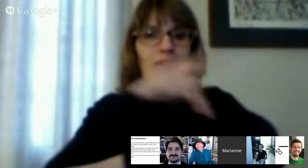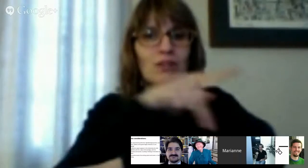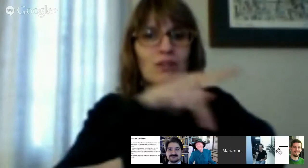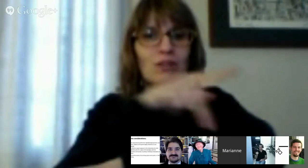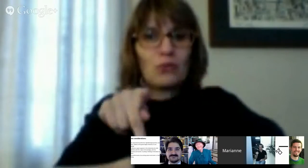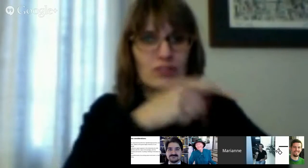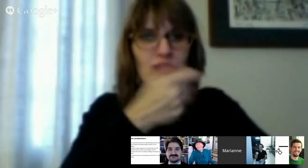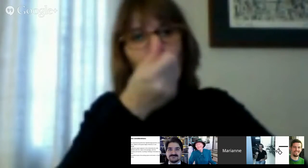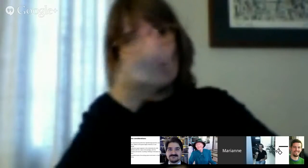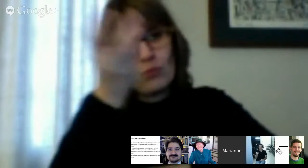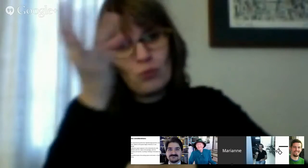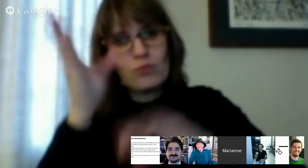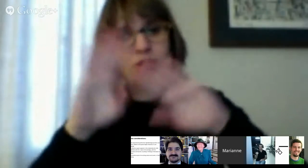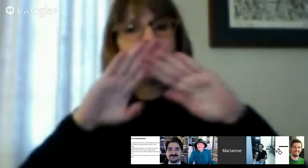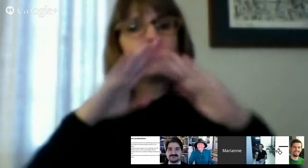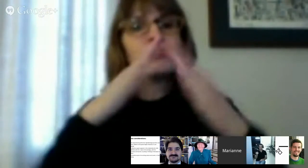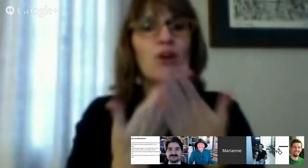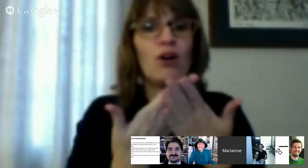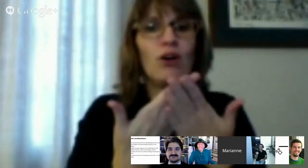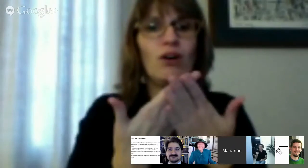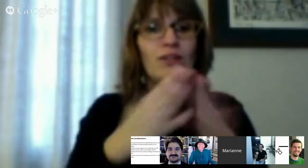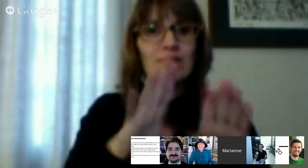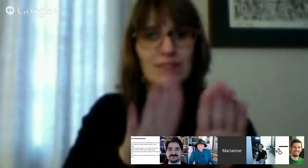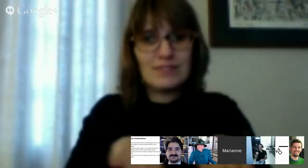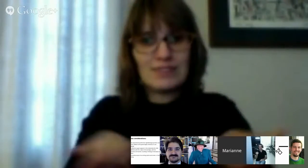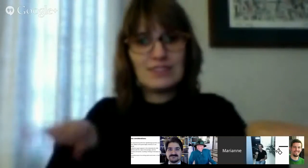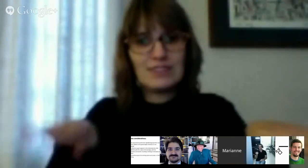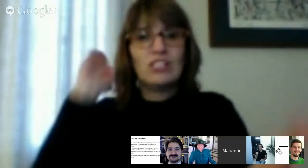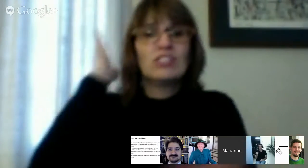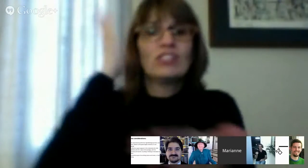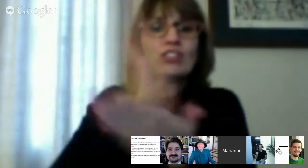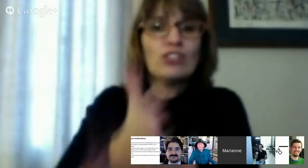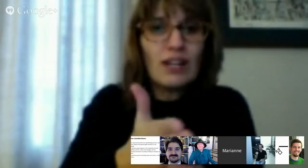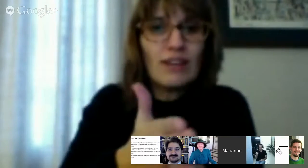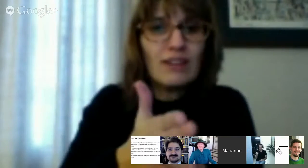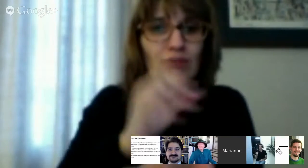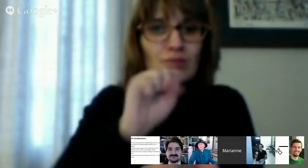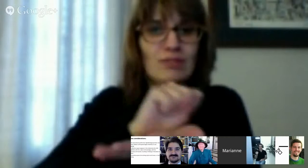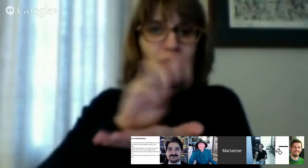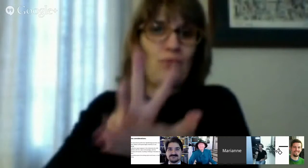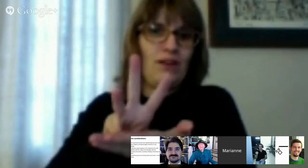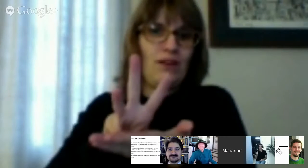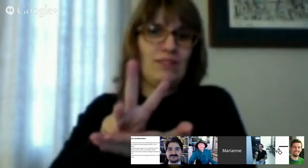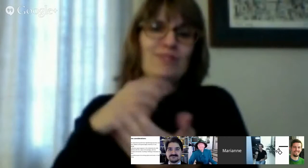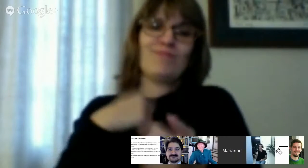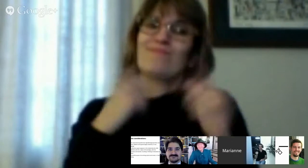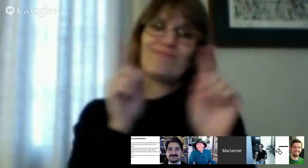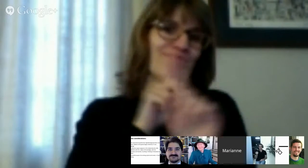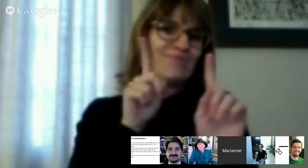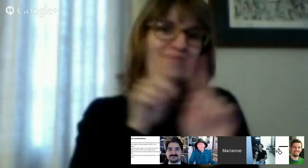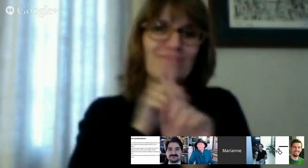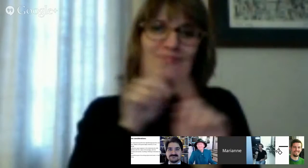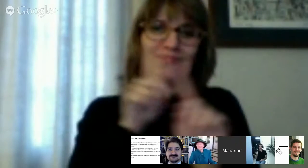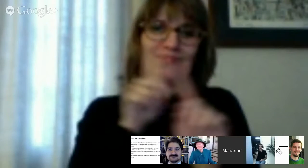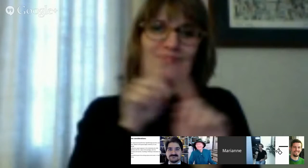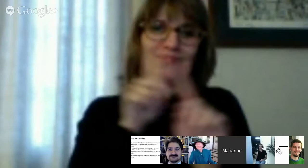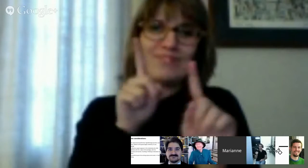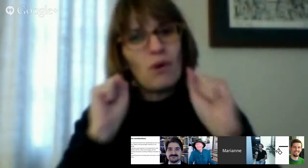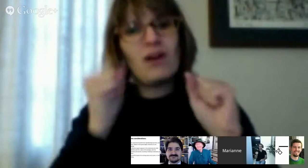E também nós percebemos que em algumas escolas, as crianças, elas são